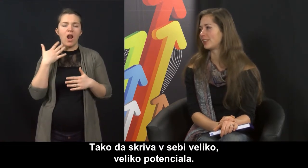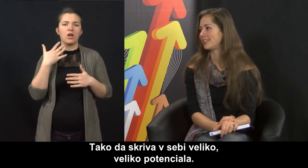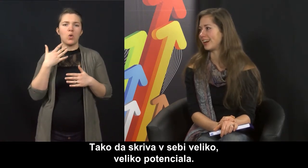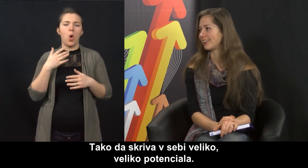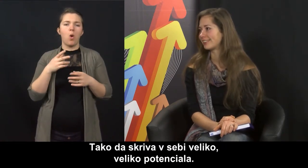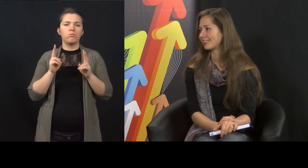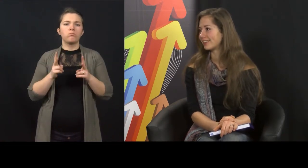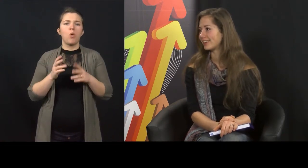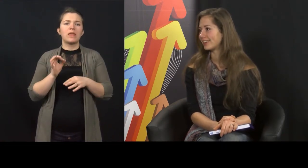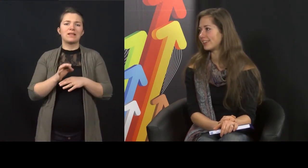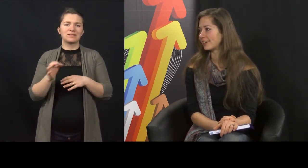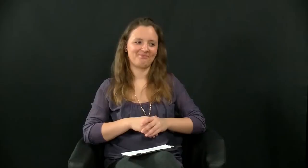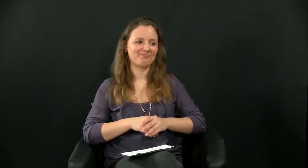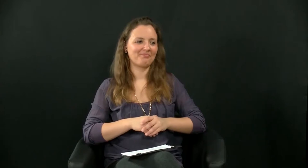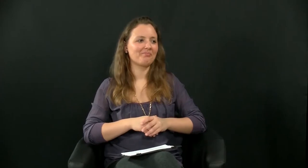veliko potencijala.